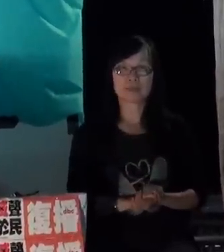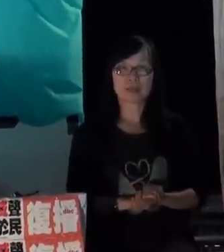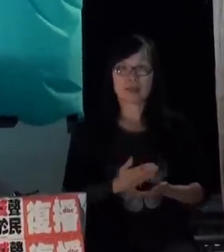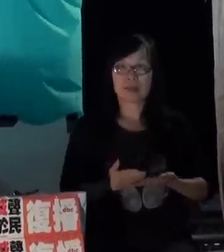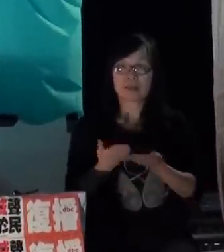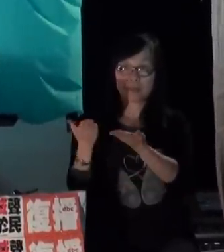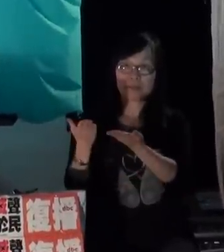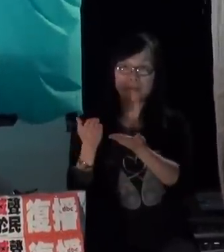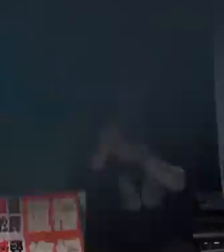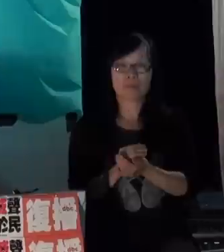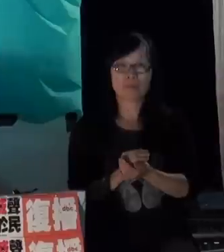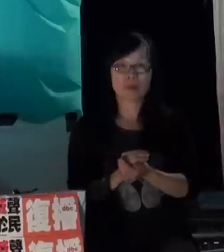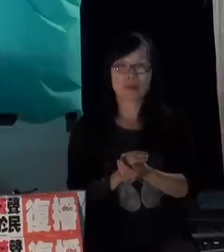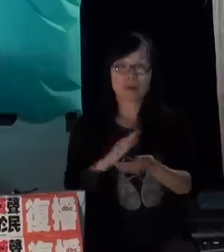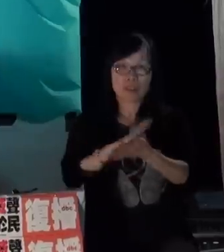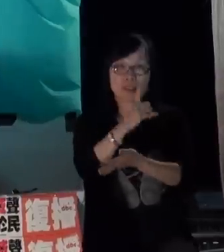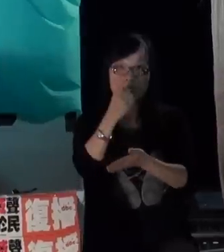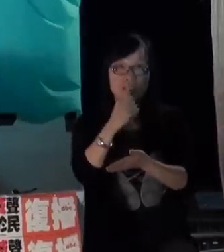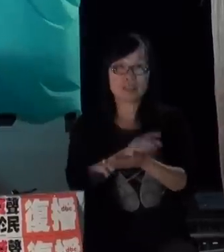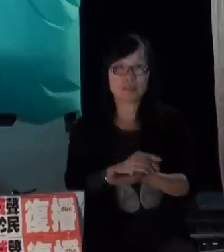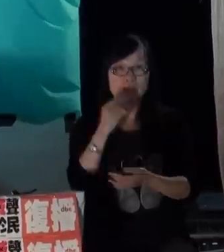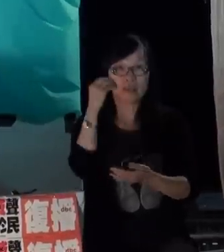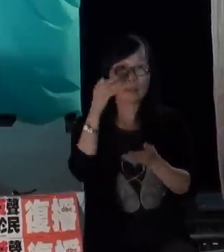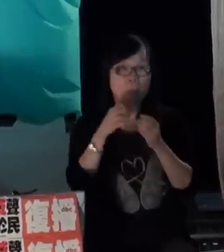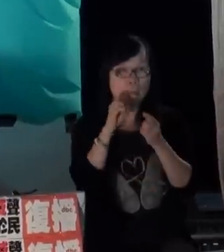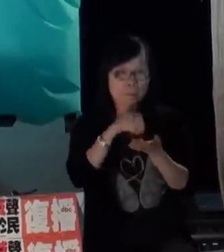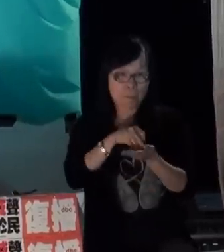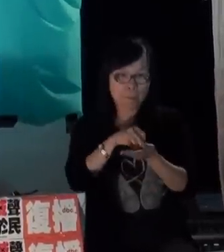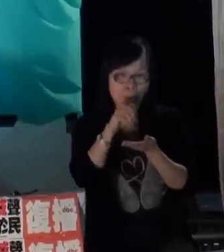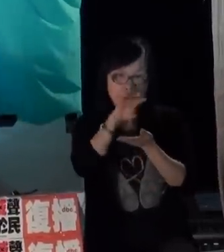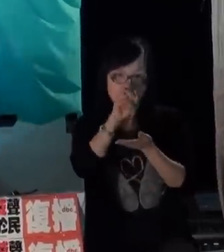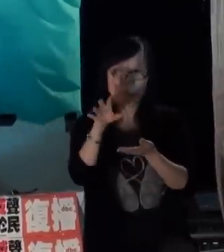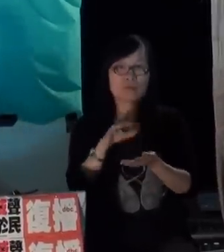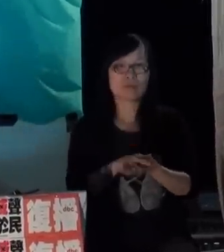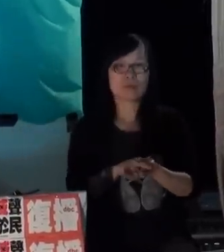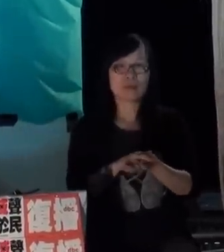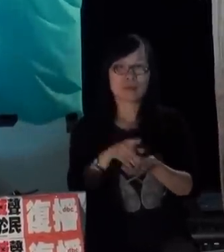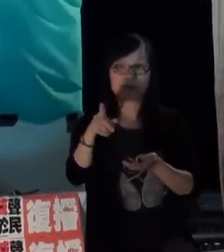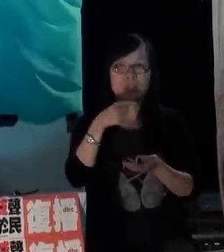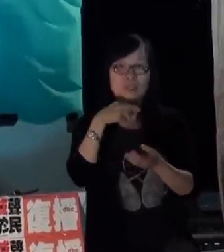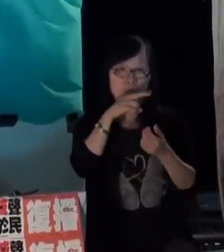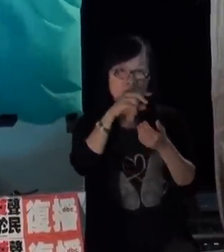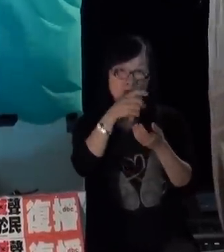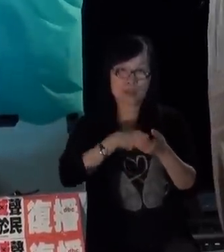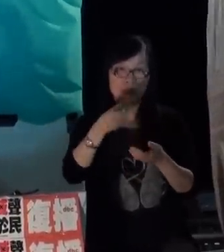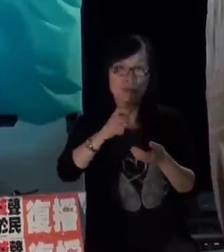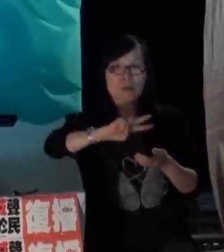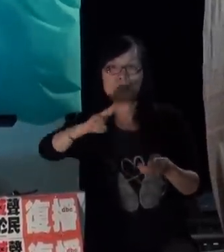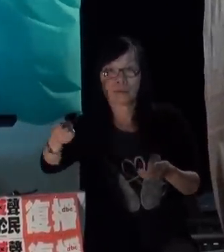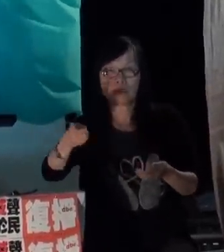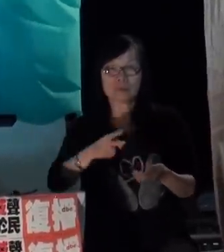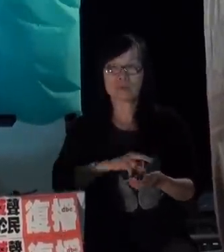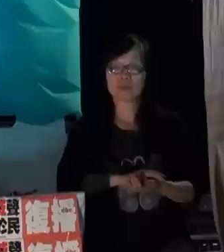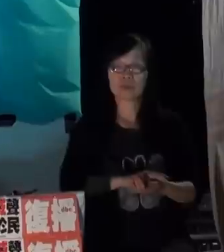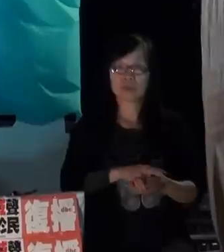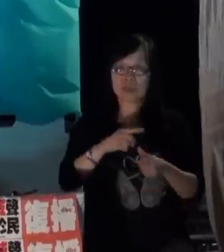佢，急攞咗一年之後，佢都唔知報與唔報好。嗱，好似呢個張建宗用住人哋做資產轉移添。好啦，資產轉移